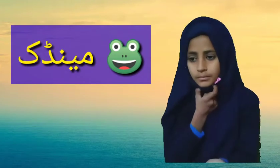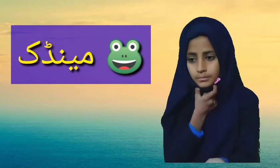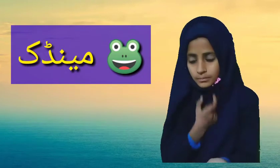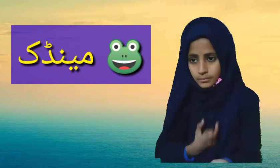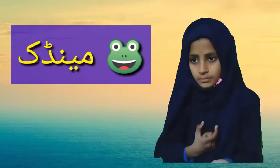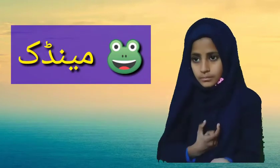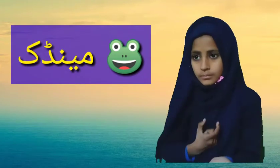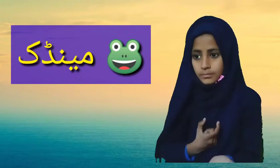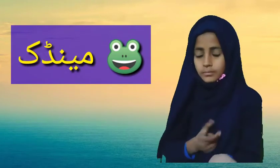Mandok.